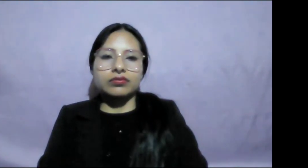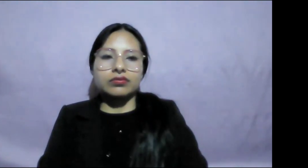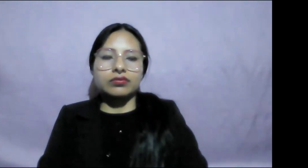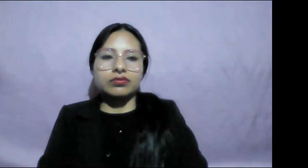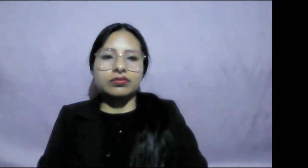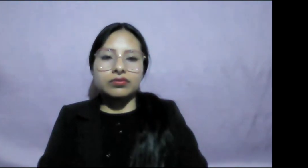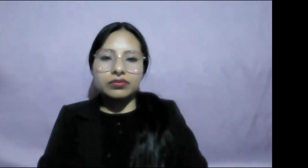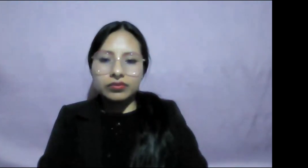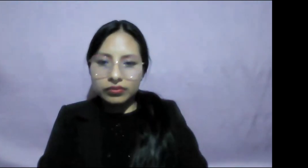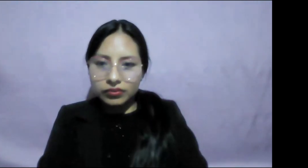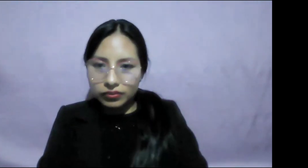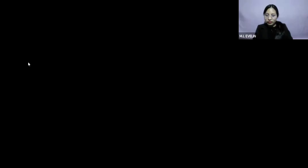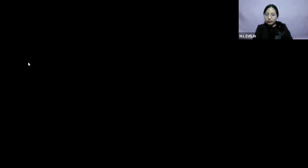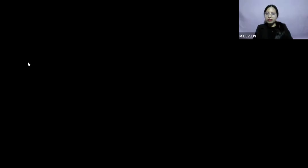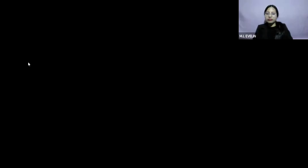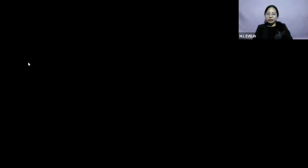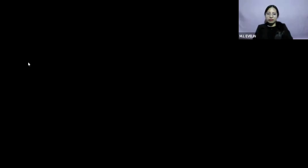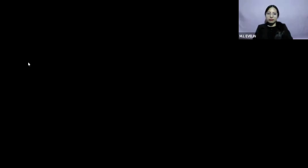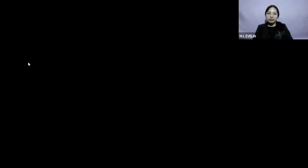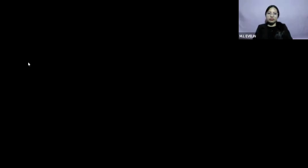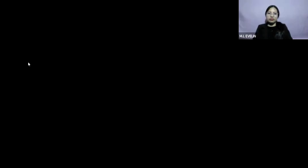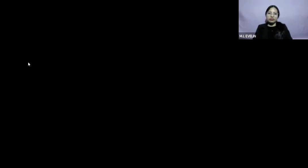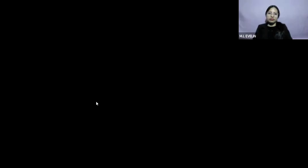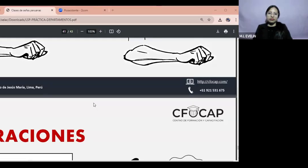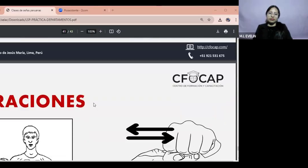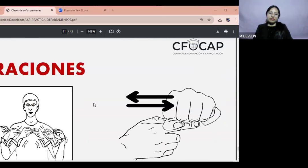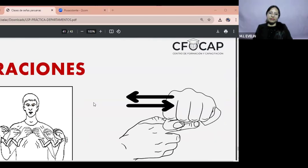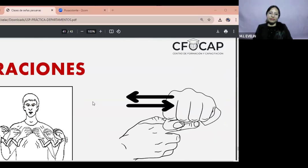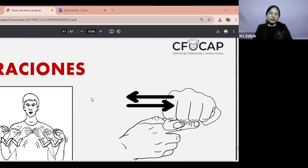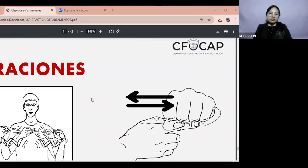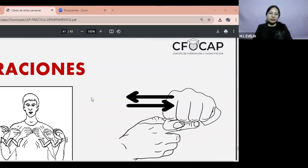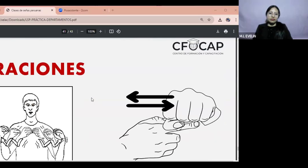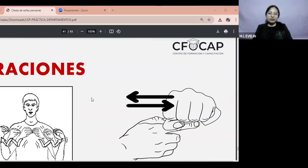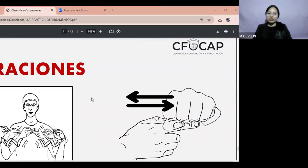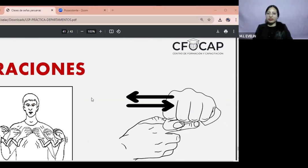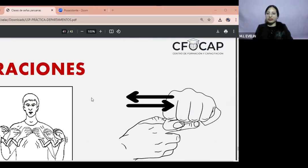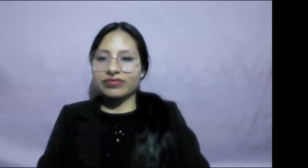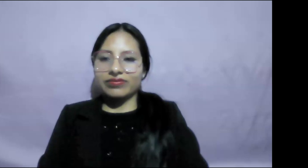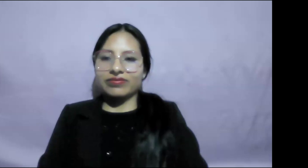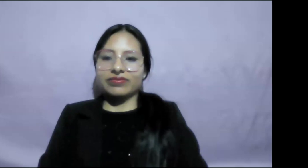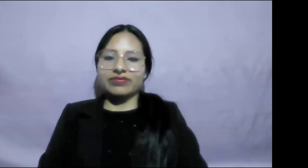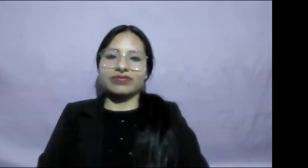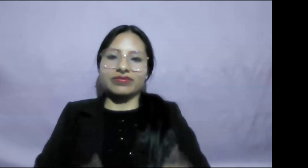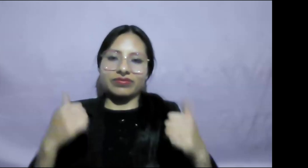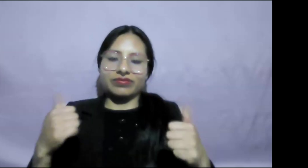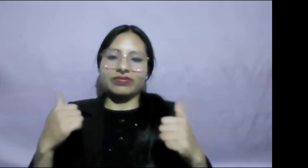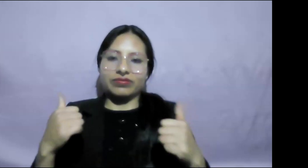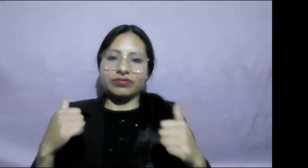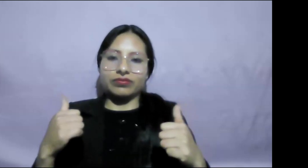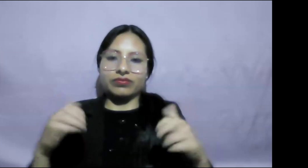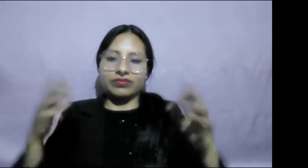suyana muy bien suyana seguimos y Bravo